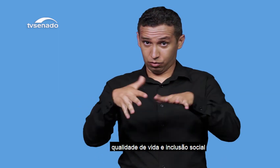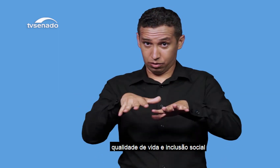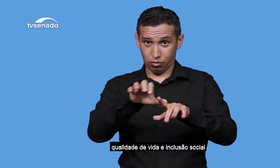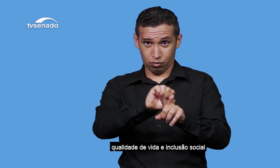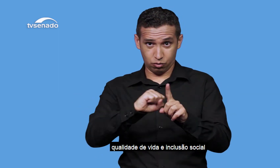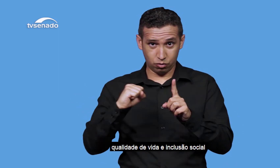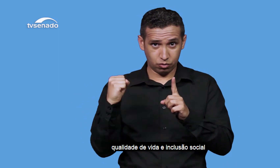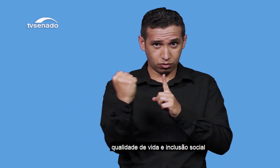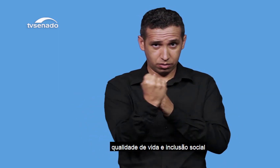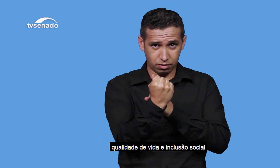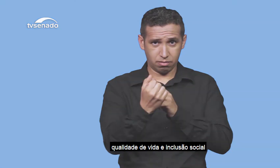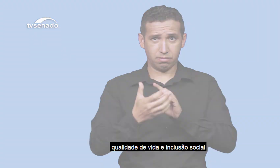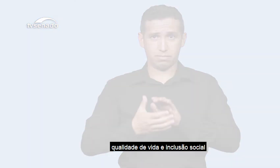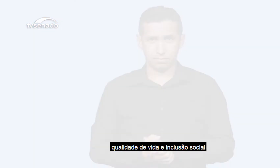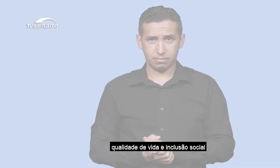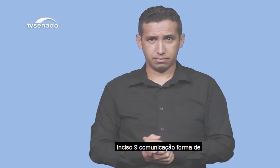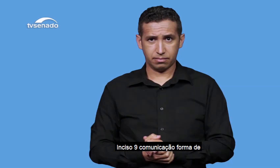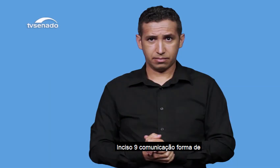social